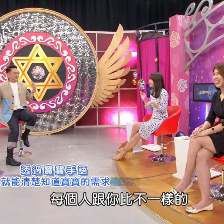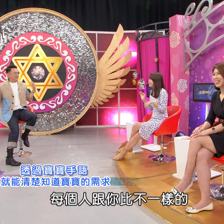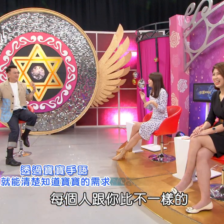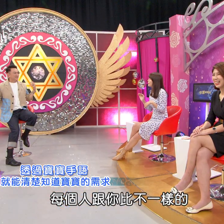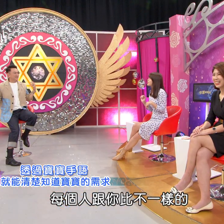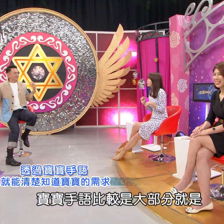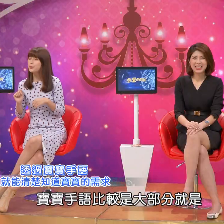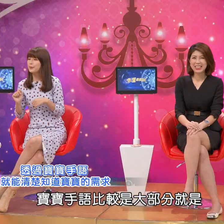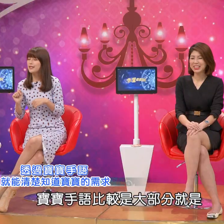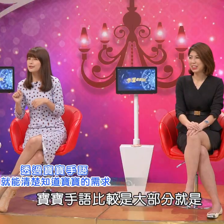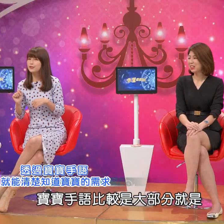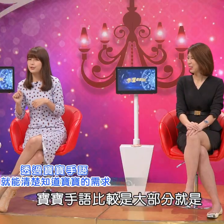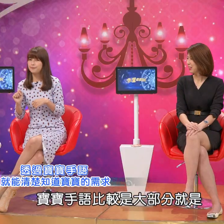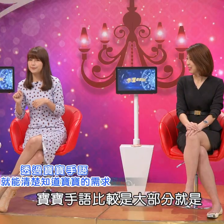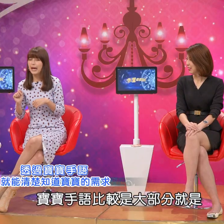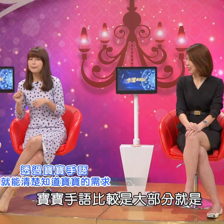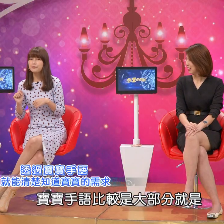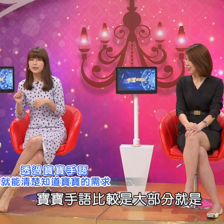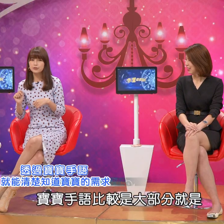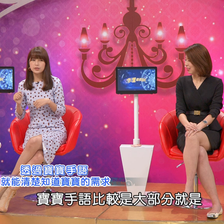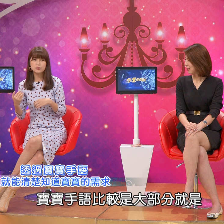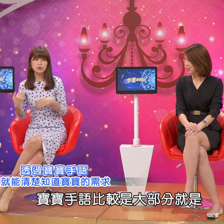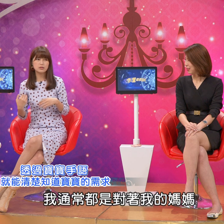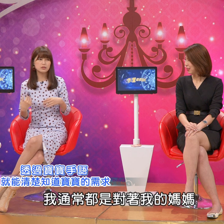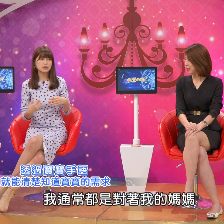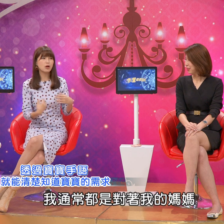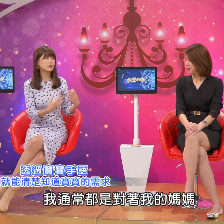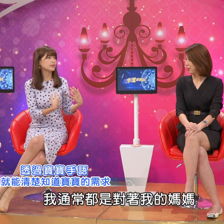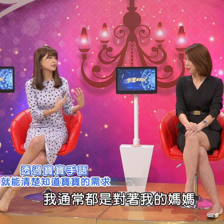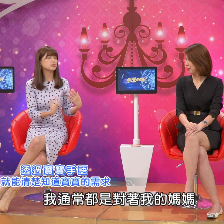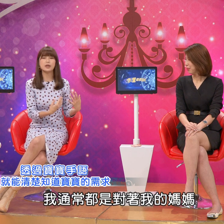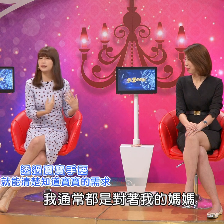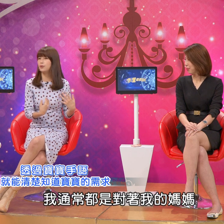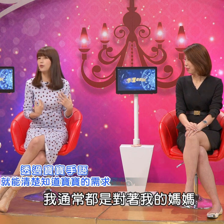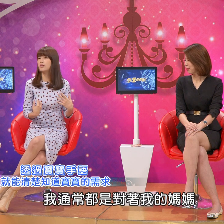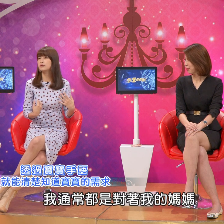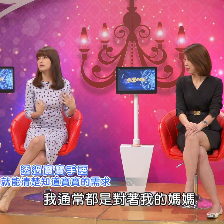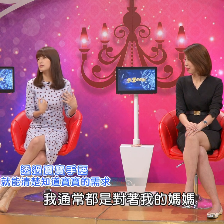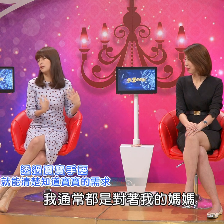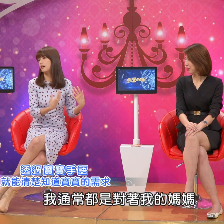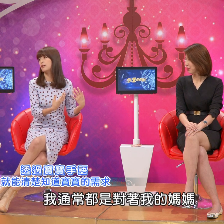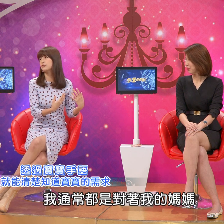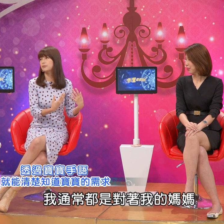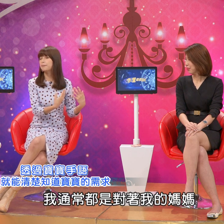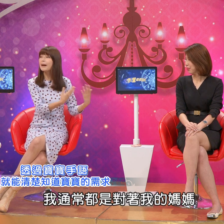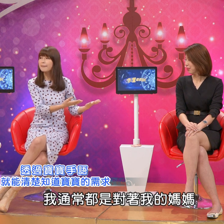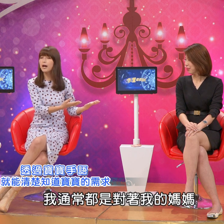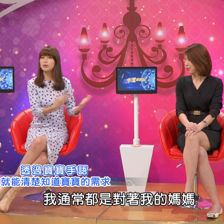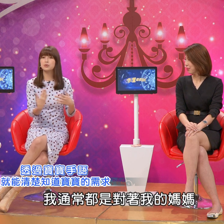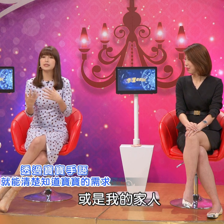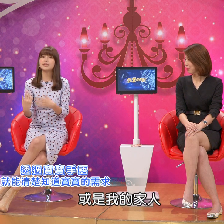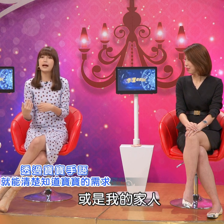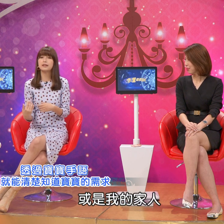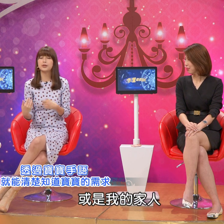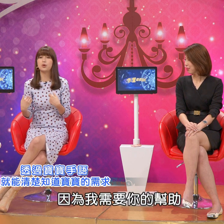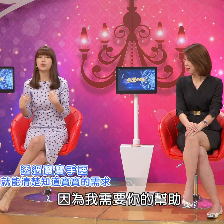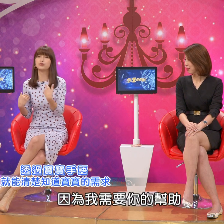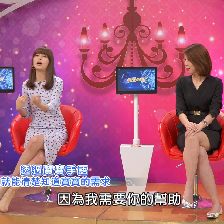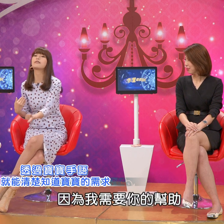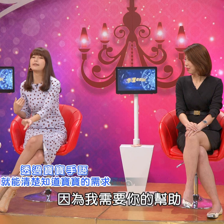寶寶所語比較是大部分就是我通常都是對著我的媽媽或是我的家人因為我需要妳